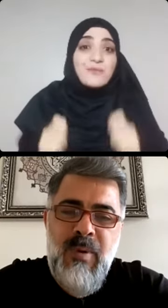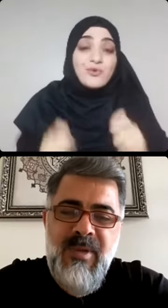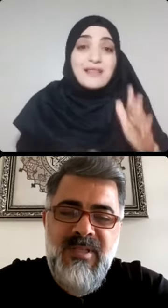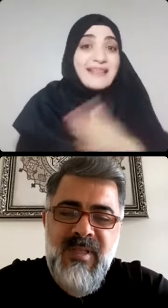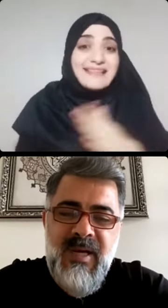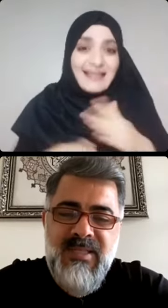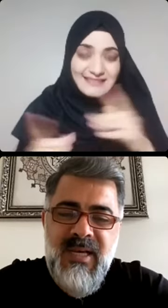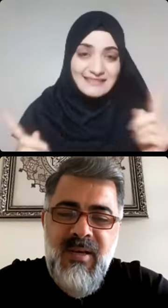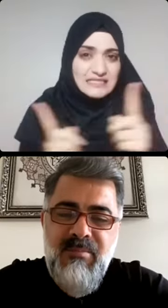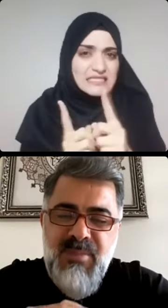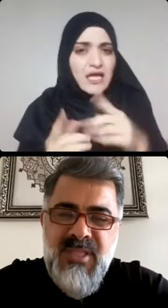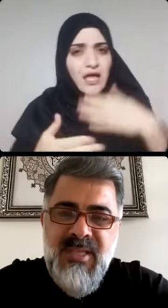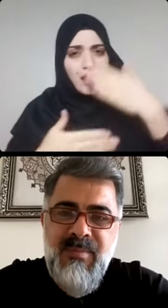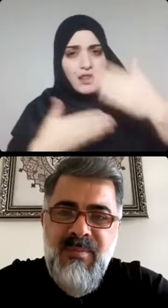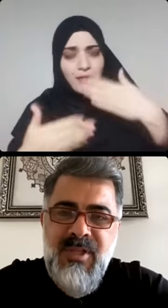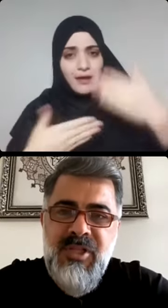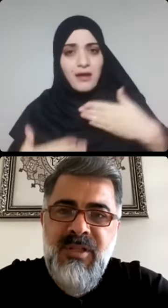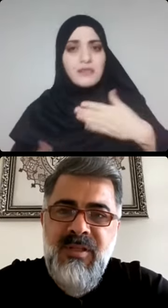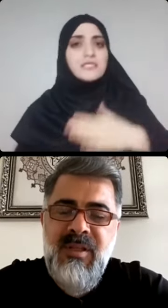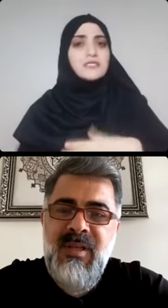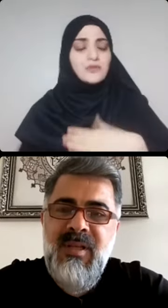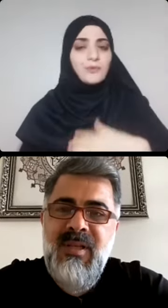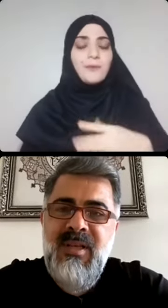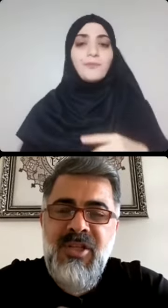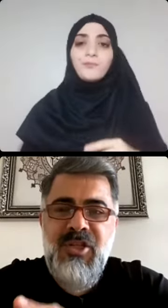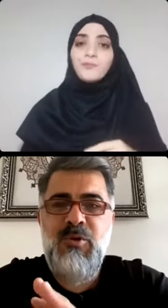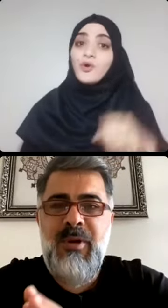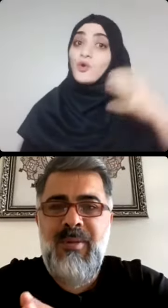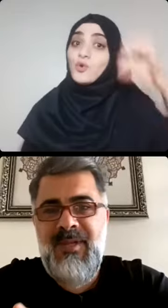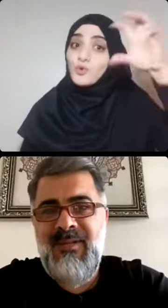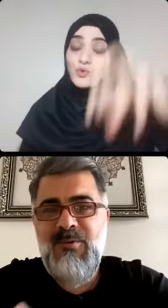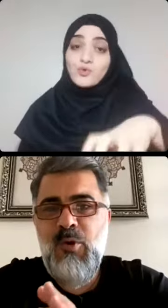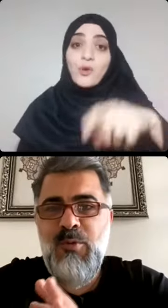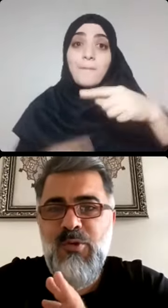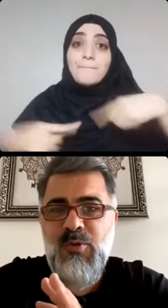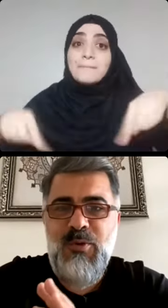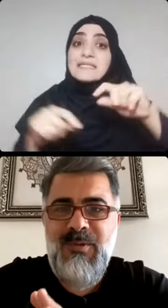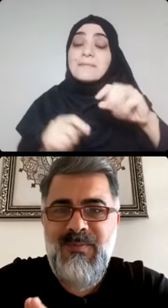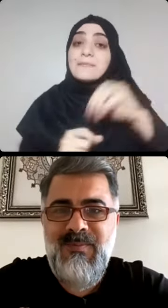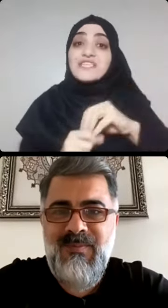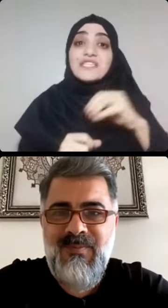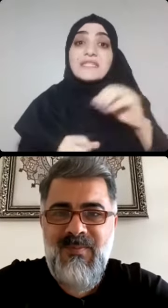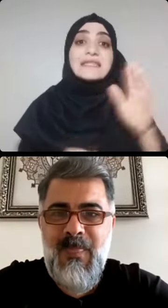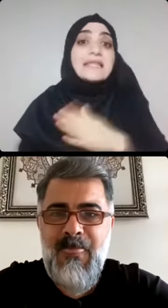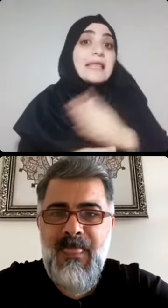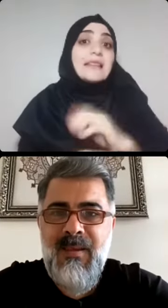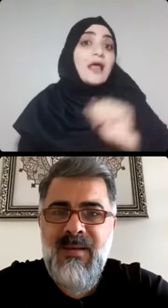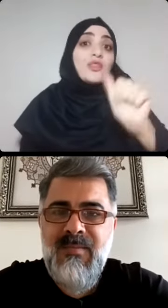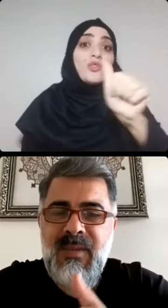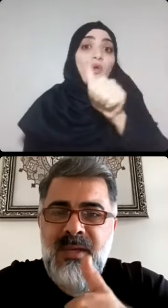Kudüs ve Mescid-i Aksa bizim için niçin önemli? Sorumuz bu.